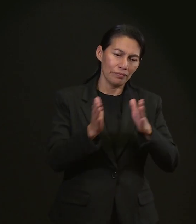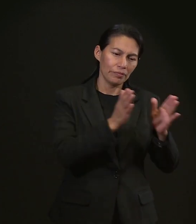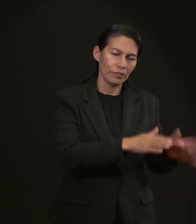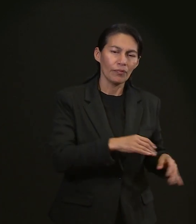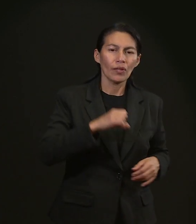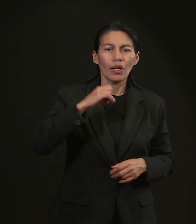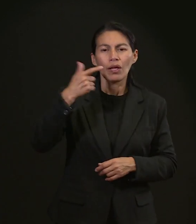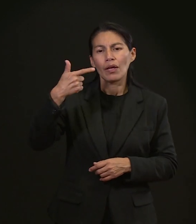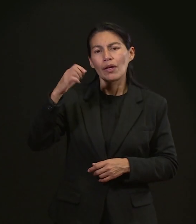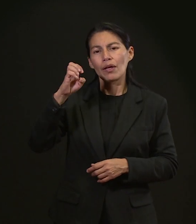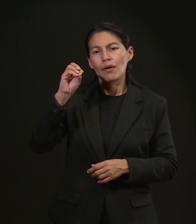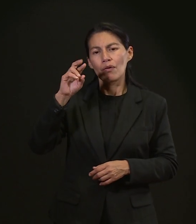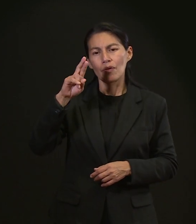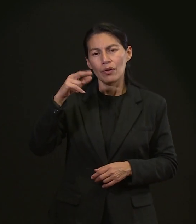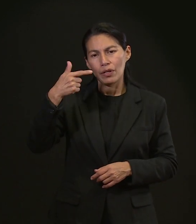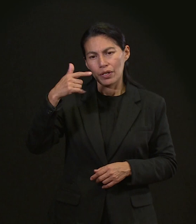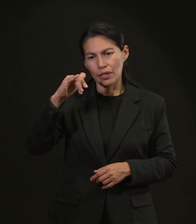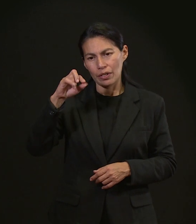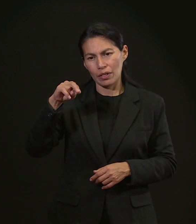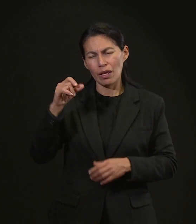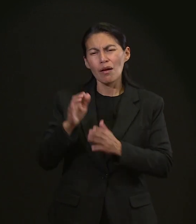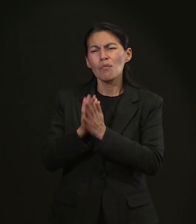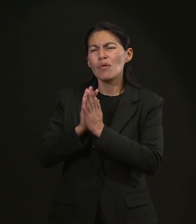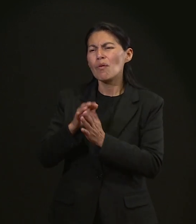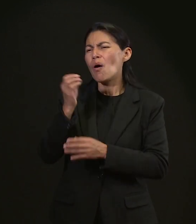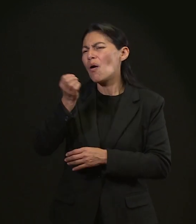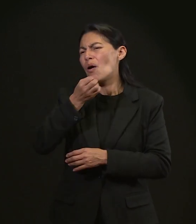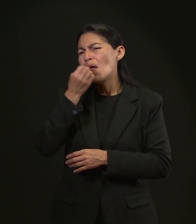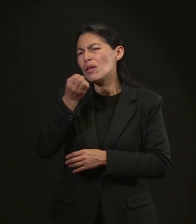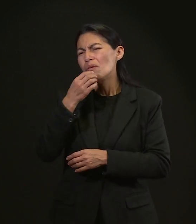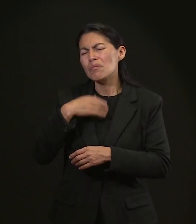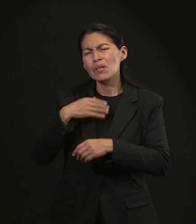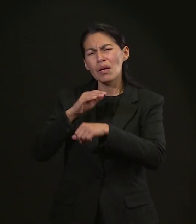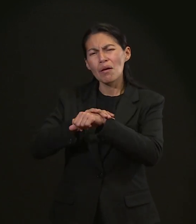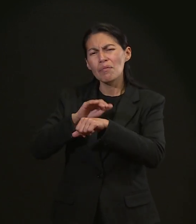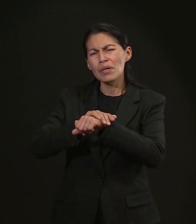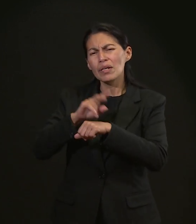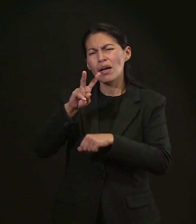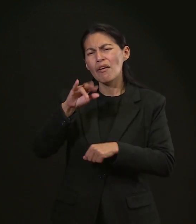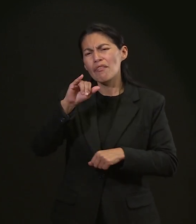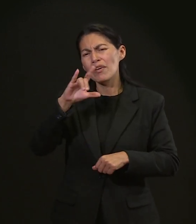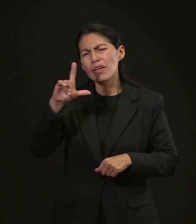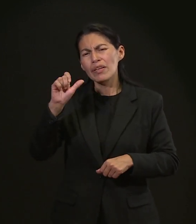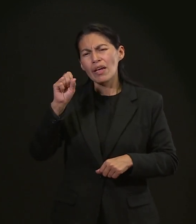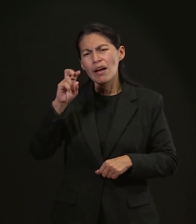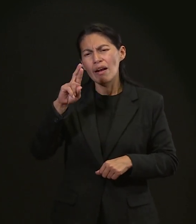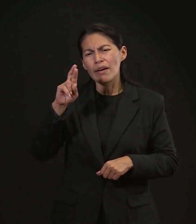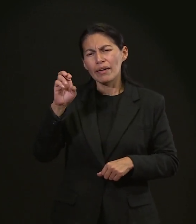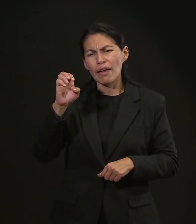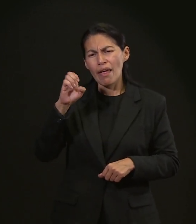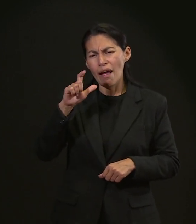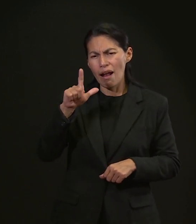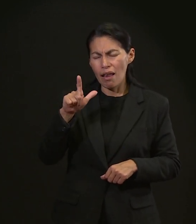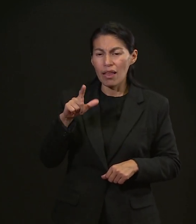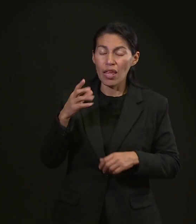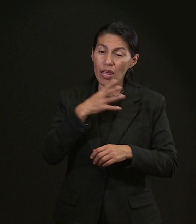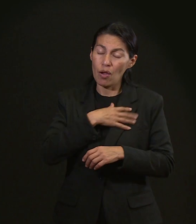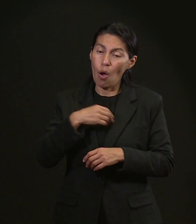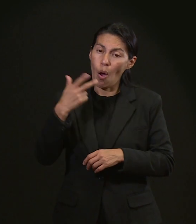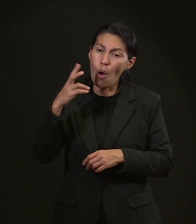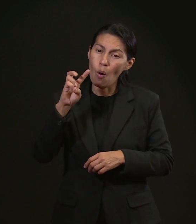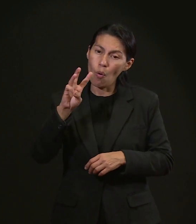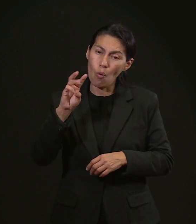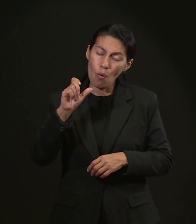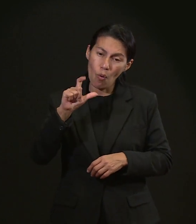noches petición de oración por mi amiga rosalinda villarreal y su hijo walter también por la familia de la maestra marisela